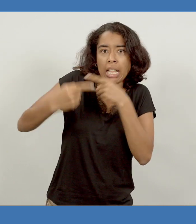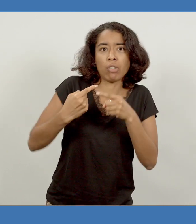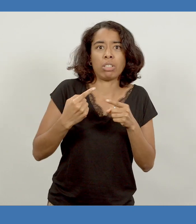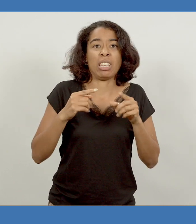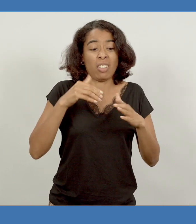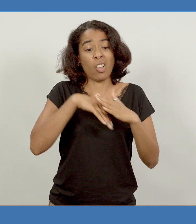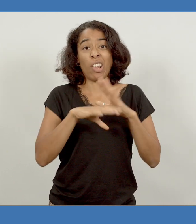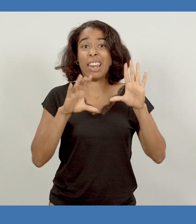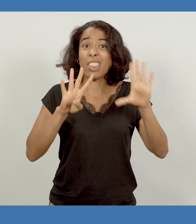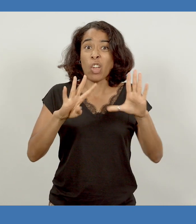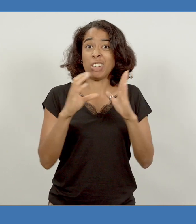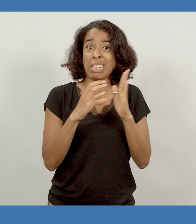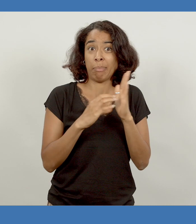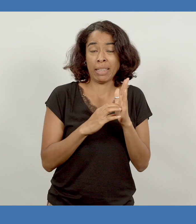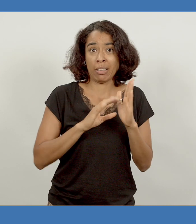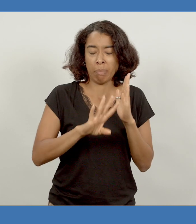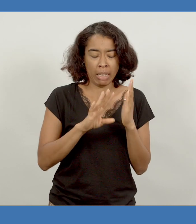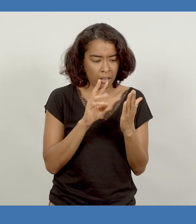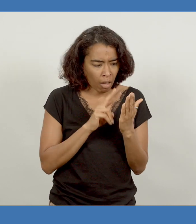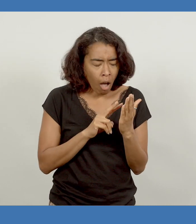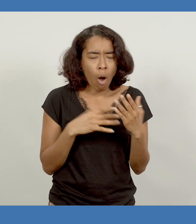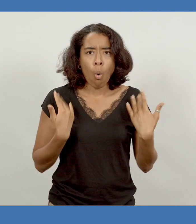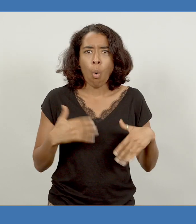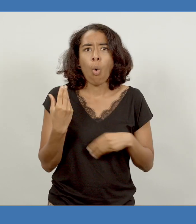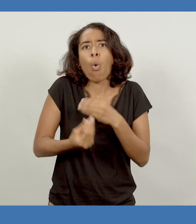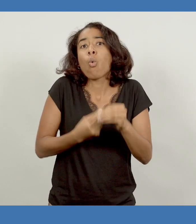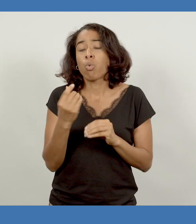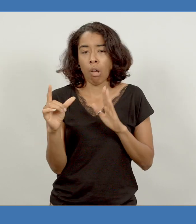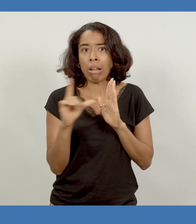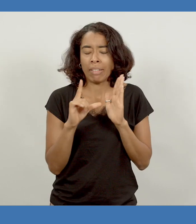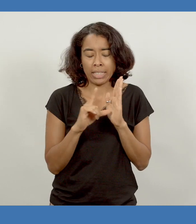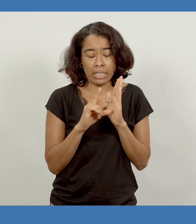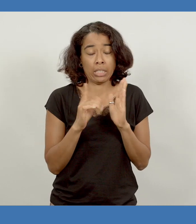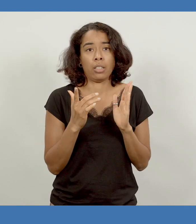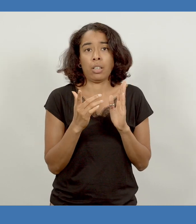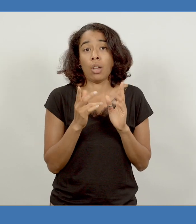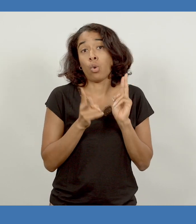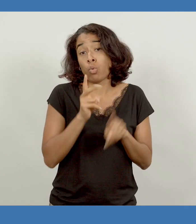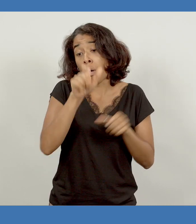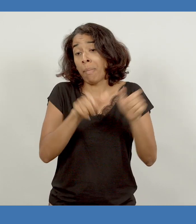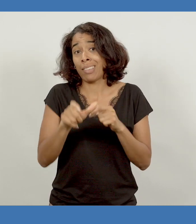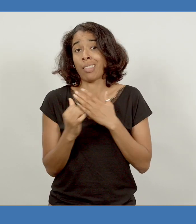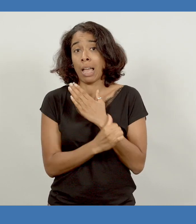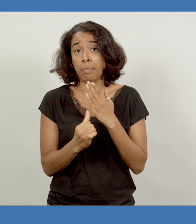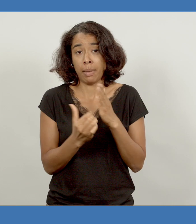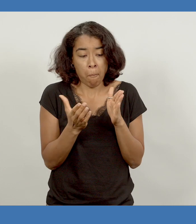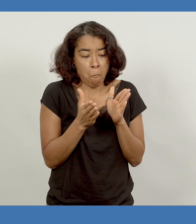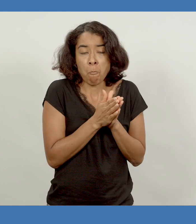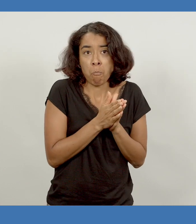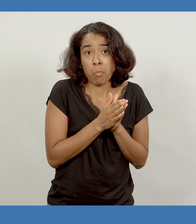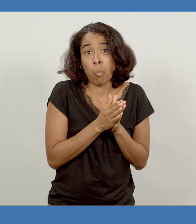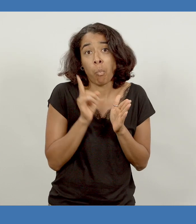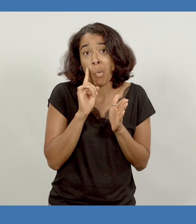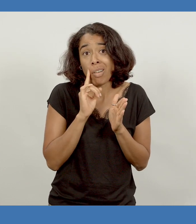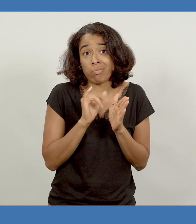chapitres du livre des Chroniques, ou encore sur le livre du Lévitique, qui souvent, dans les Bibles de certains, ont